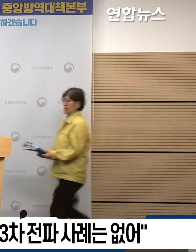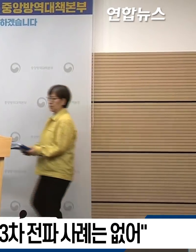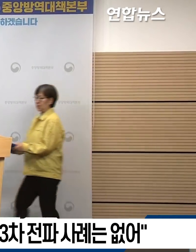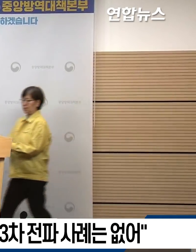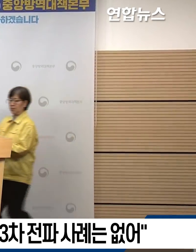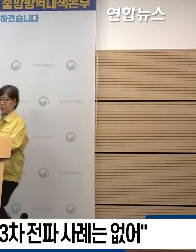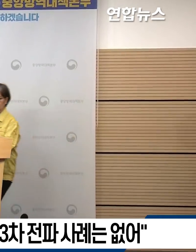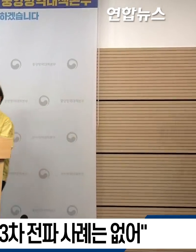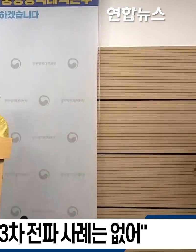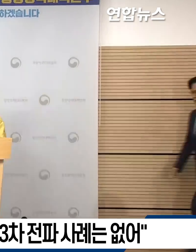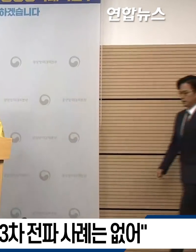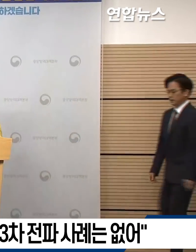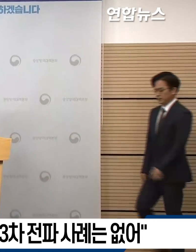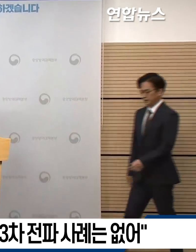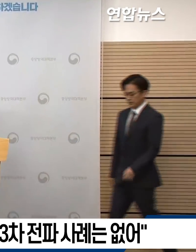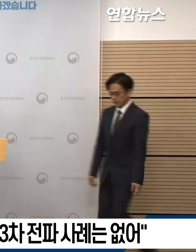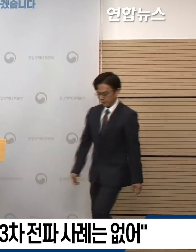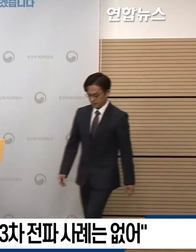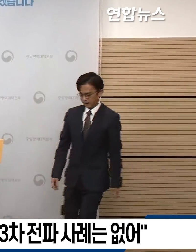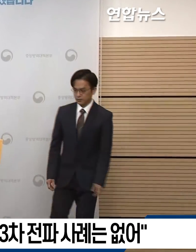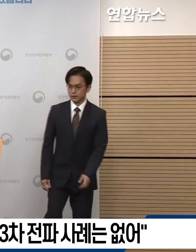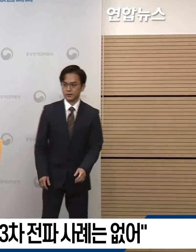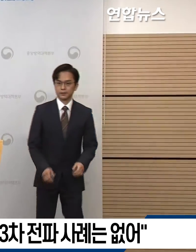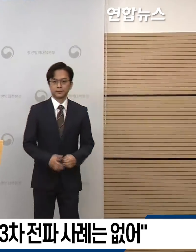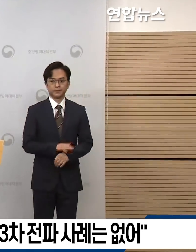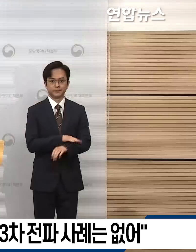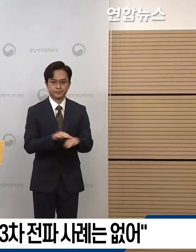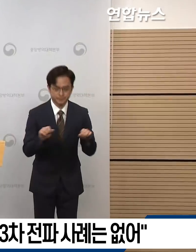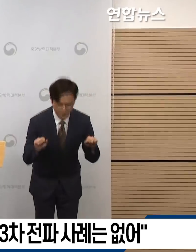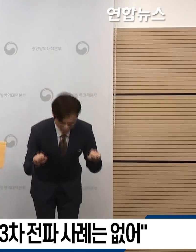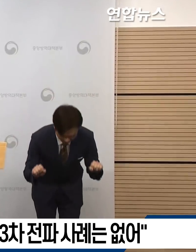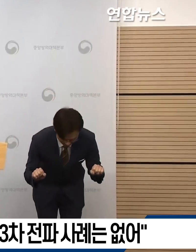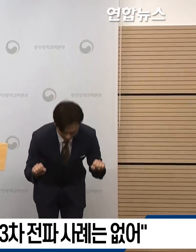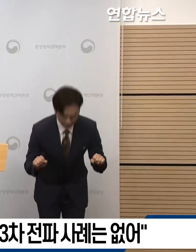그럼 지금부터 중앙방역대책본부 5월 11일 월요일